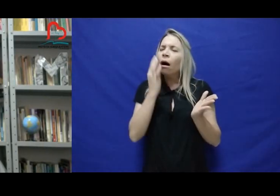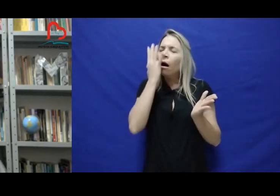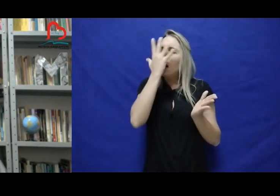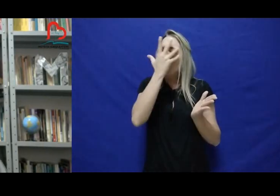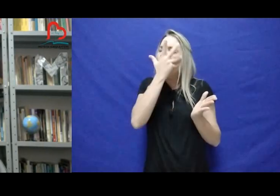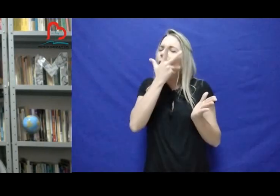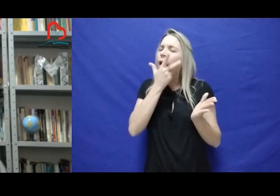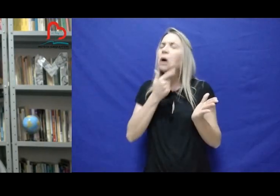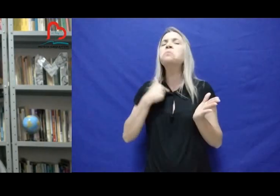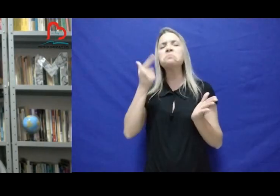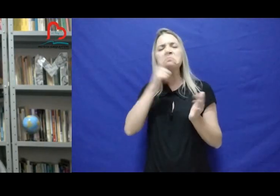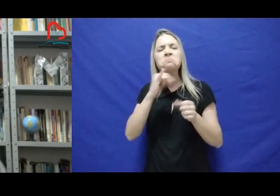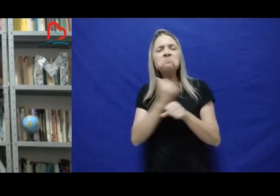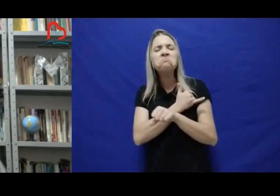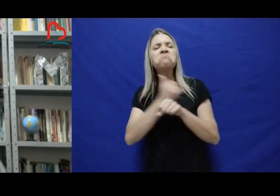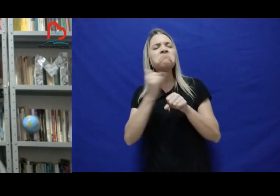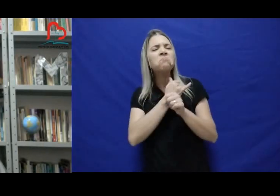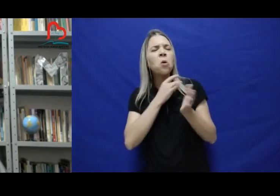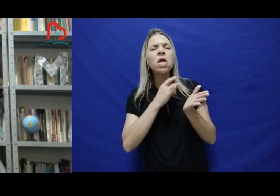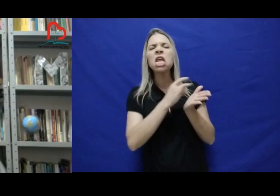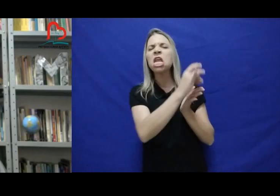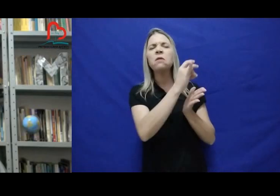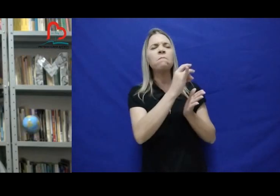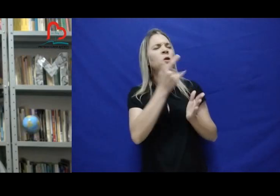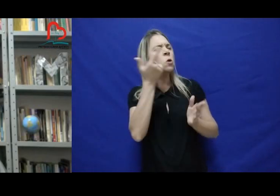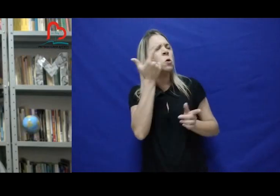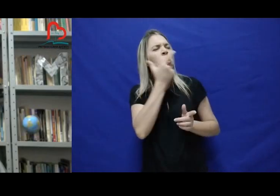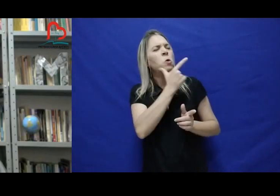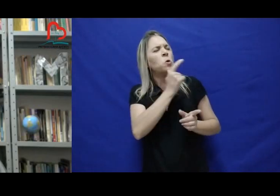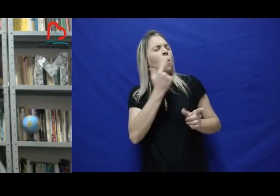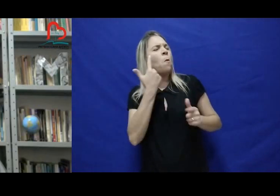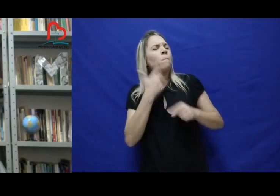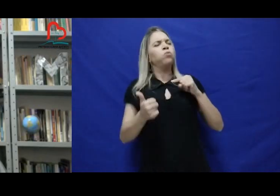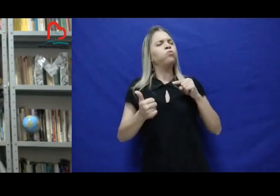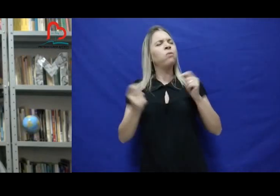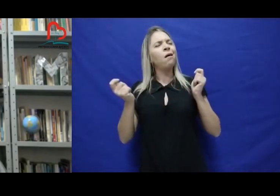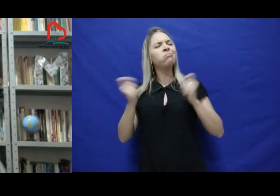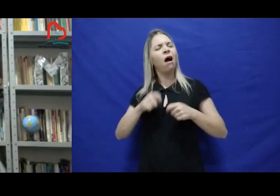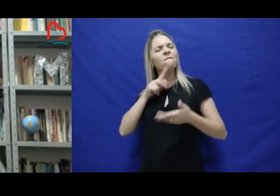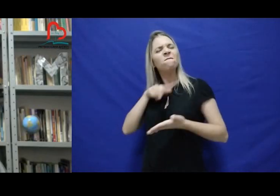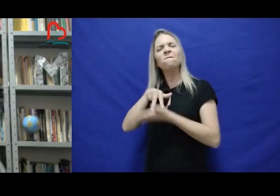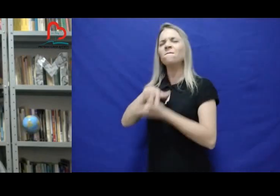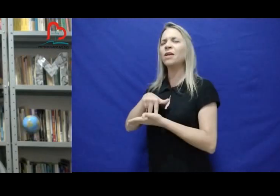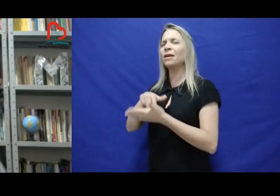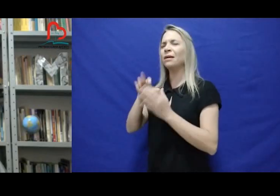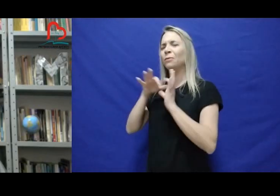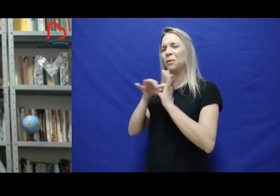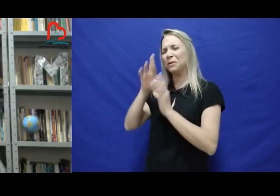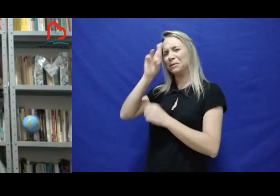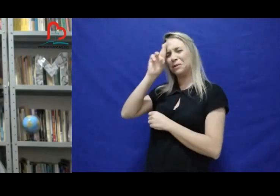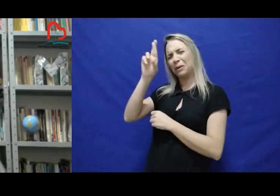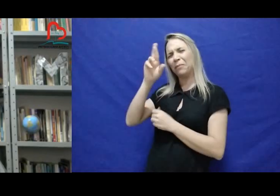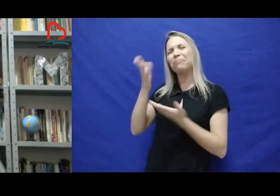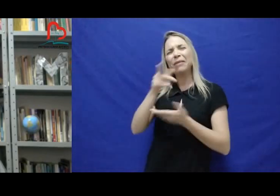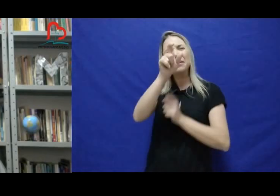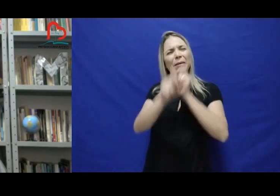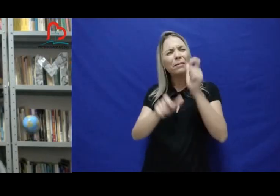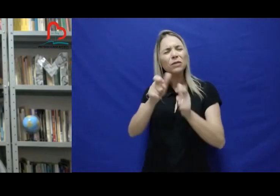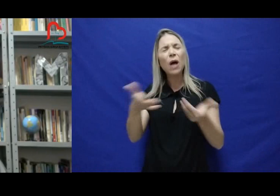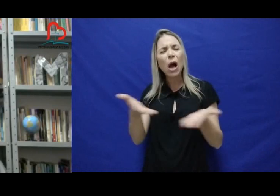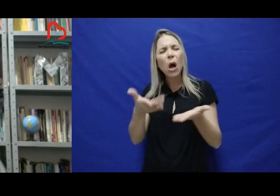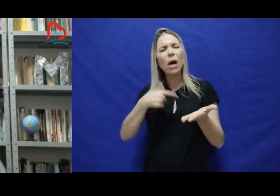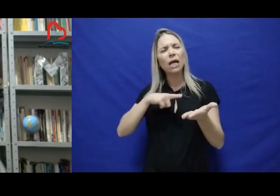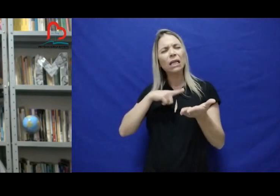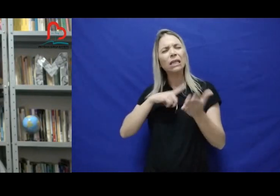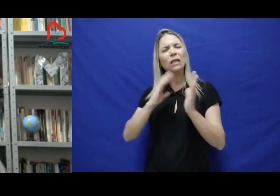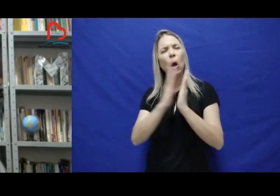sustenta, nos dá poder para repreender o inimigo e permanecer satisfeitos em tua presença. Ó Deus,